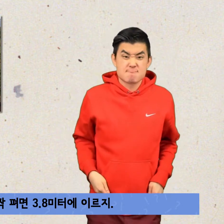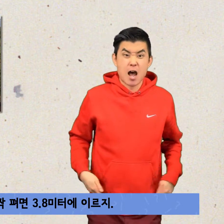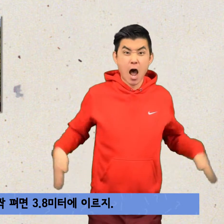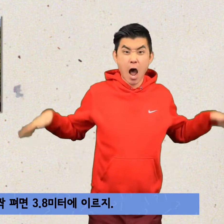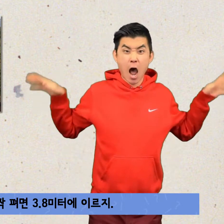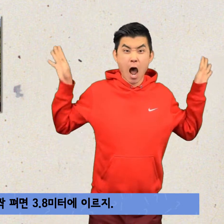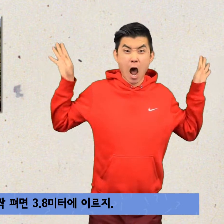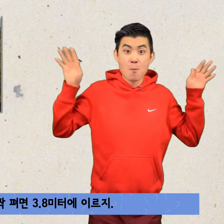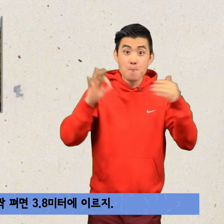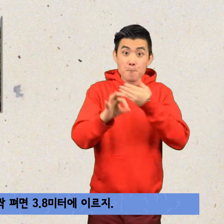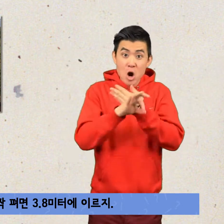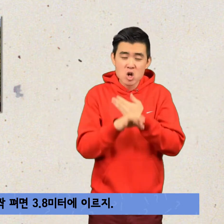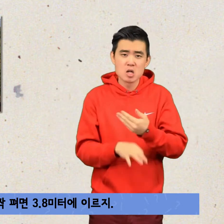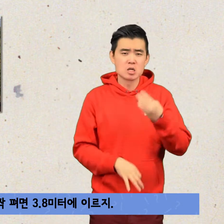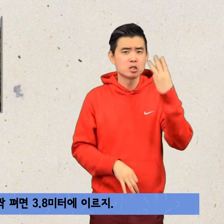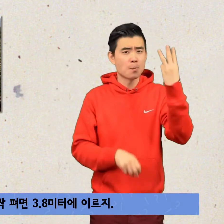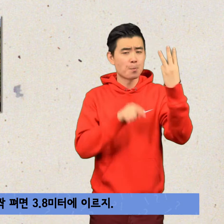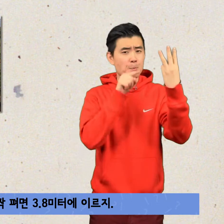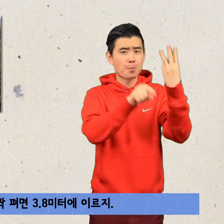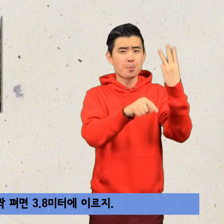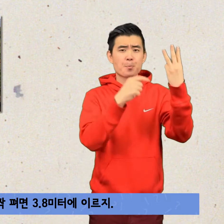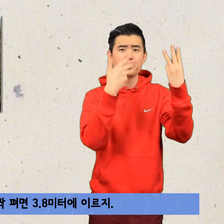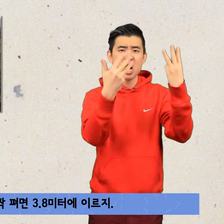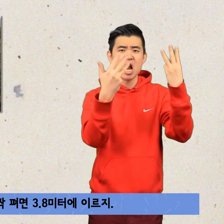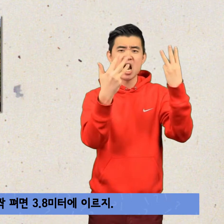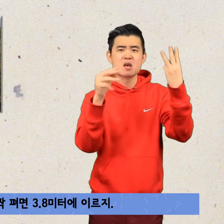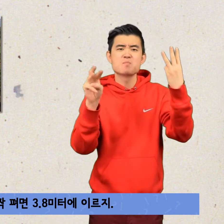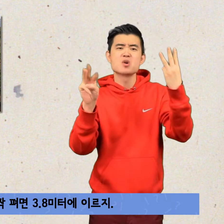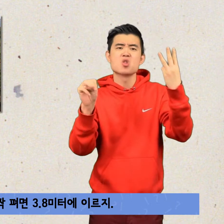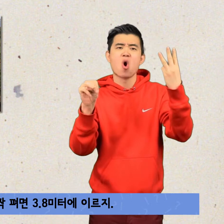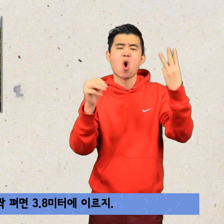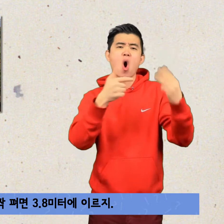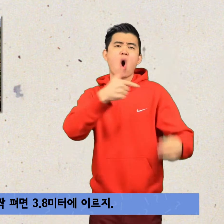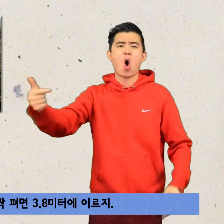활짝 펴면 3.8m에 이르지.